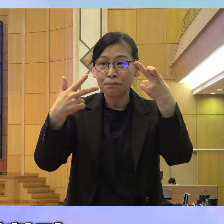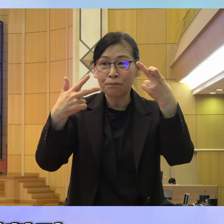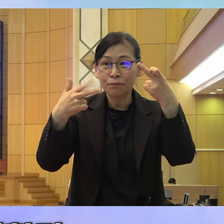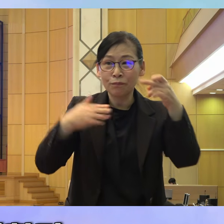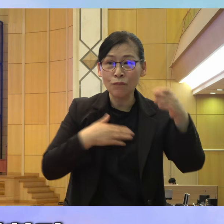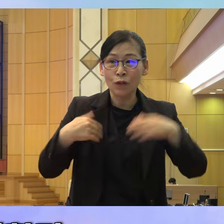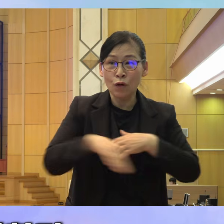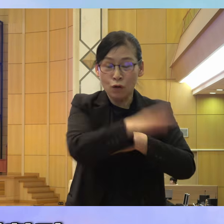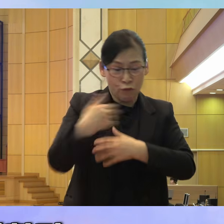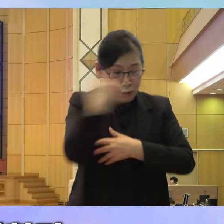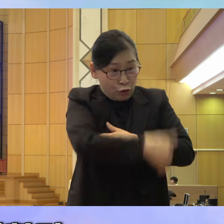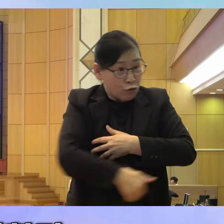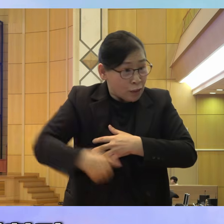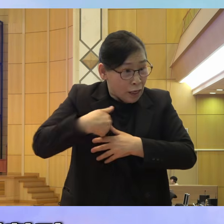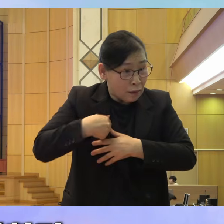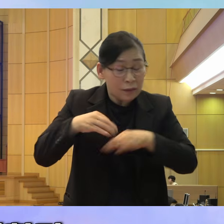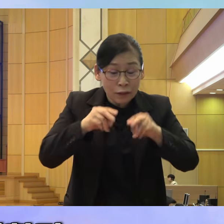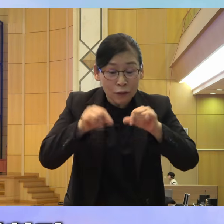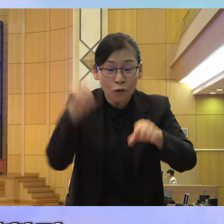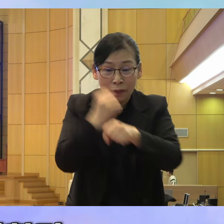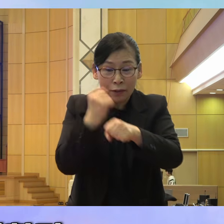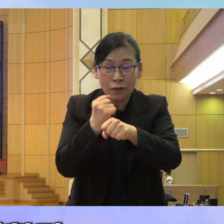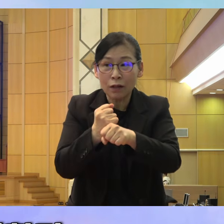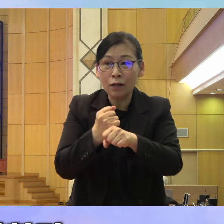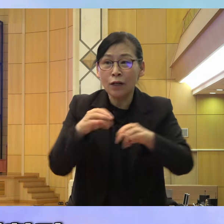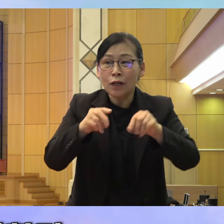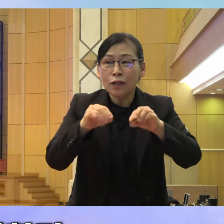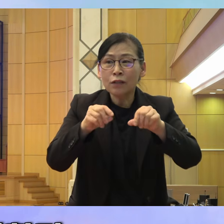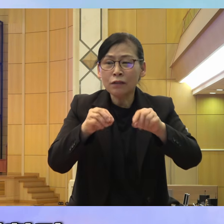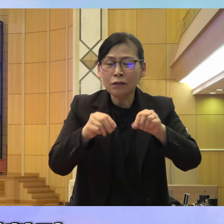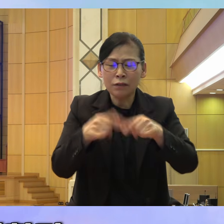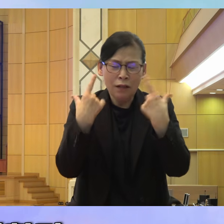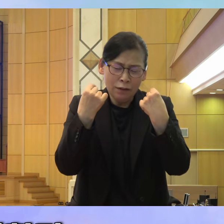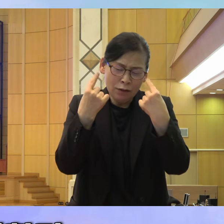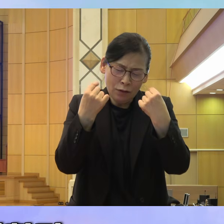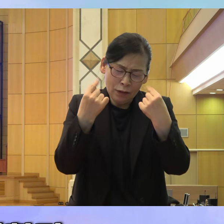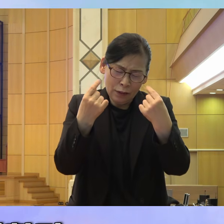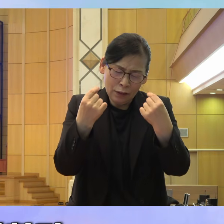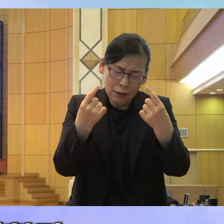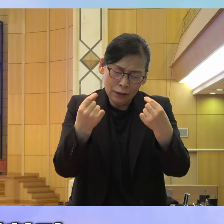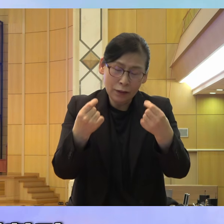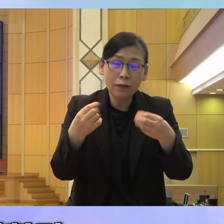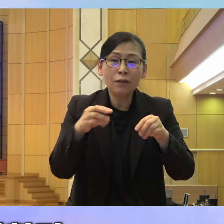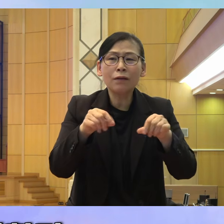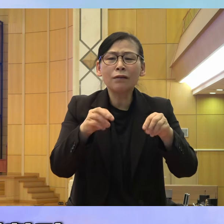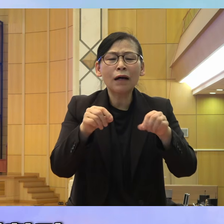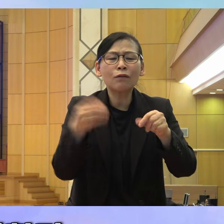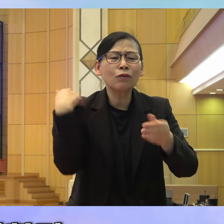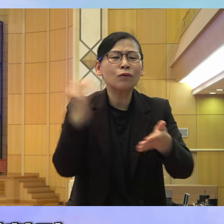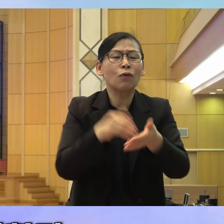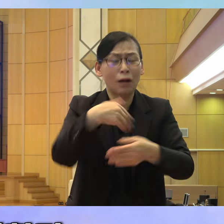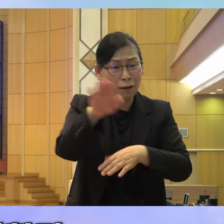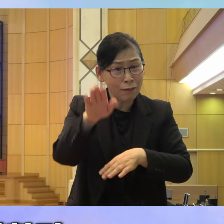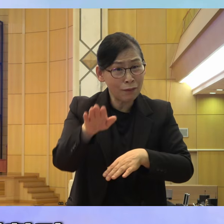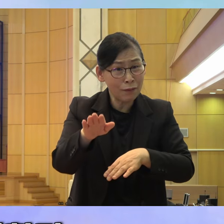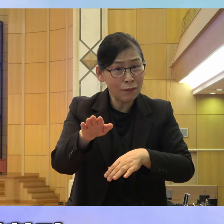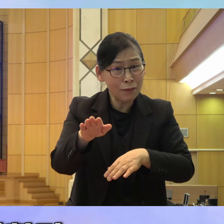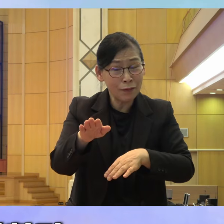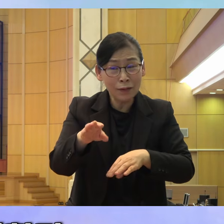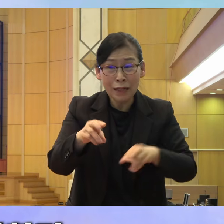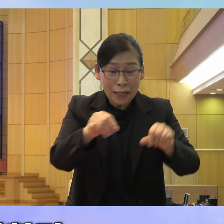우리 육체는 흙으로 만들었다 그랬는데 흙은 여전히 땅으로 돌아가고 땅에